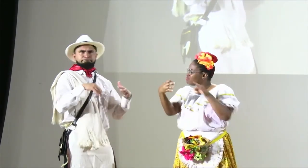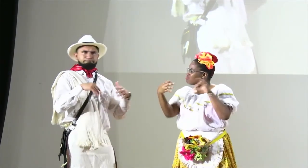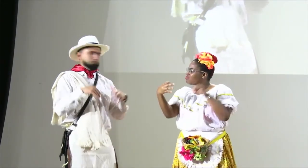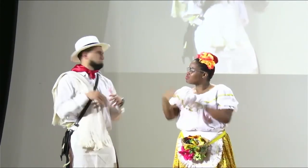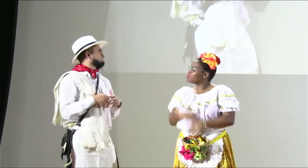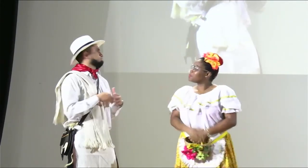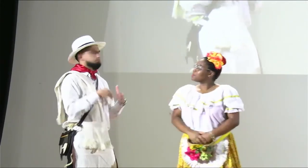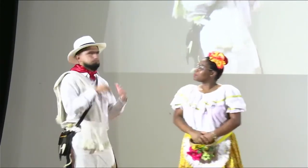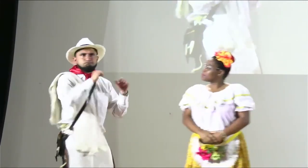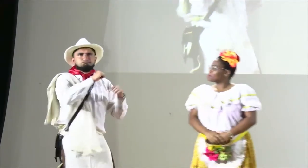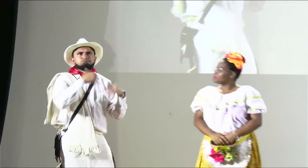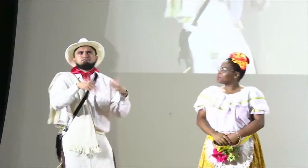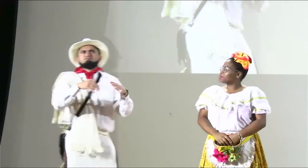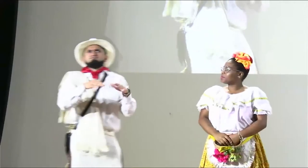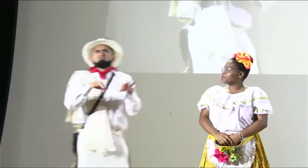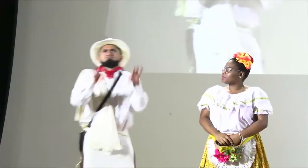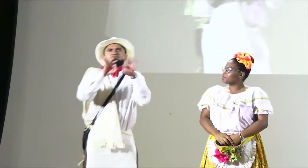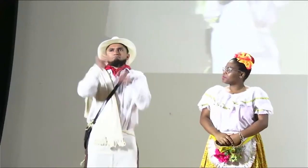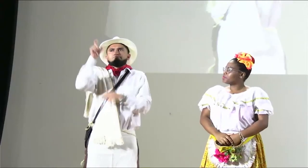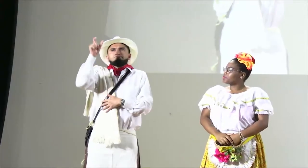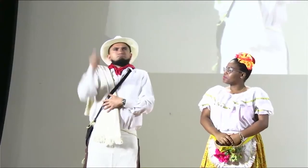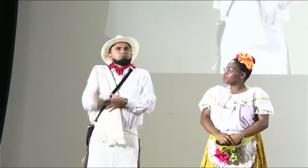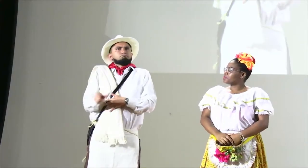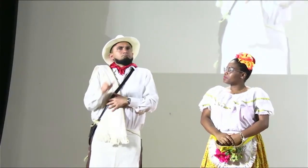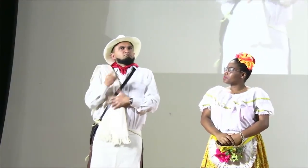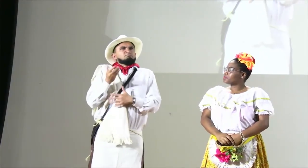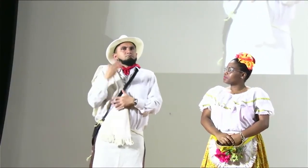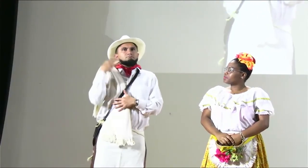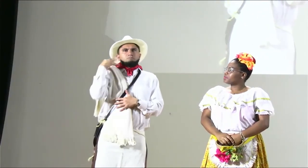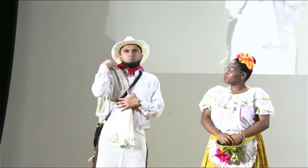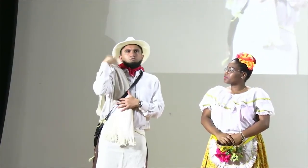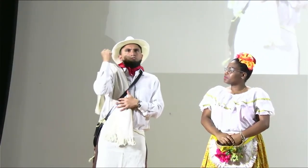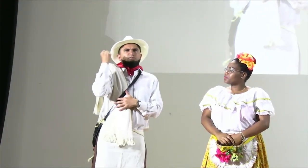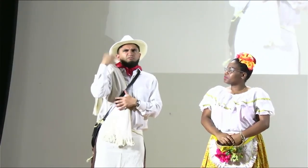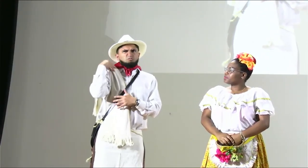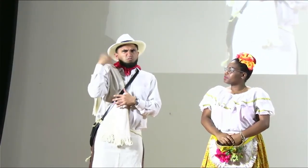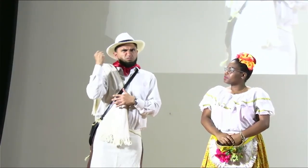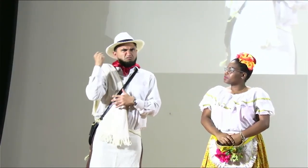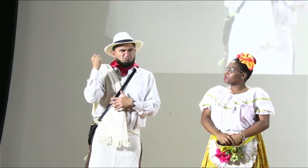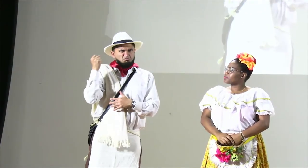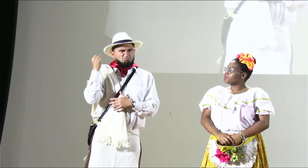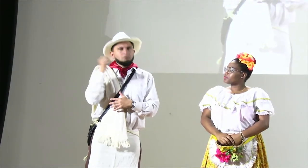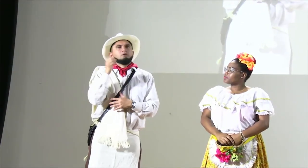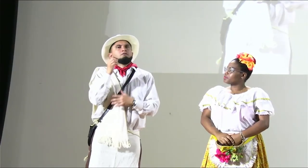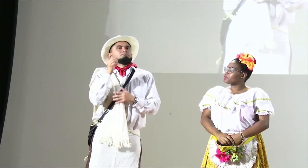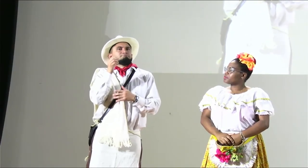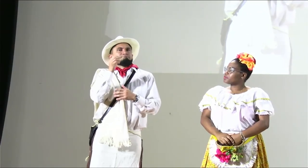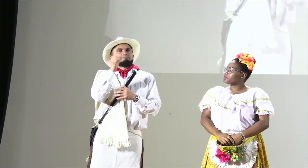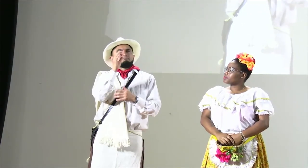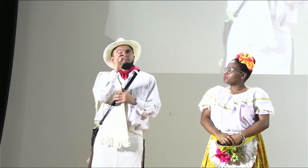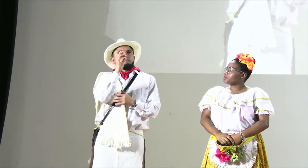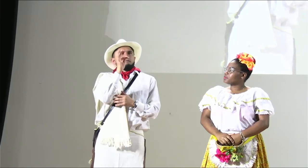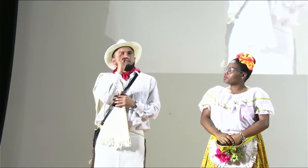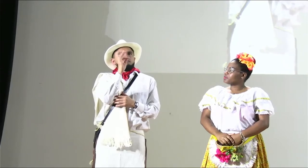la WFE. ¿Nos puedes Sí, señora, explicar? así es. Entonces, esta persona que está aquí, ella es Tawny Holmes.